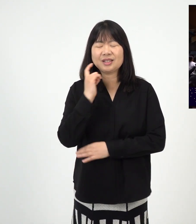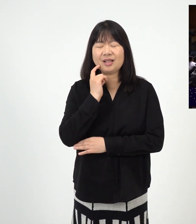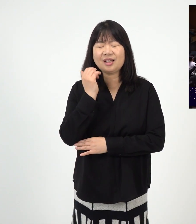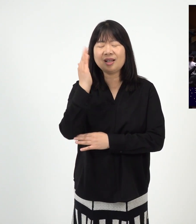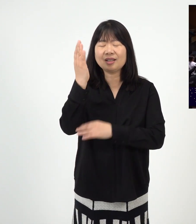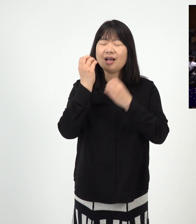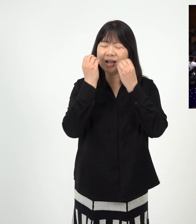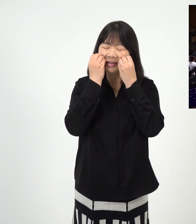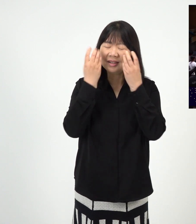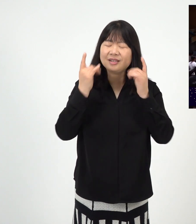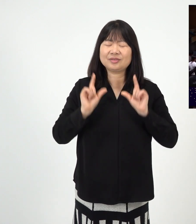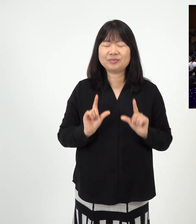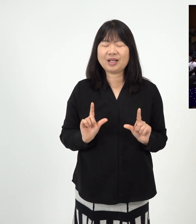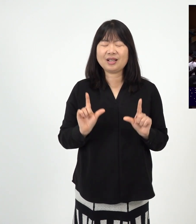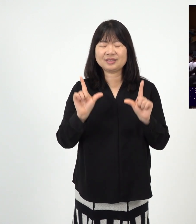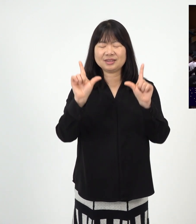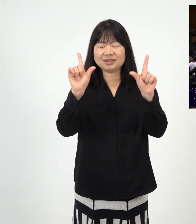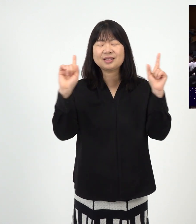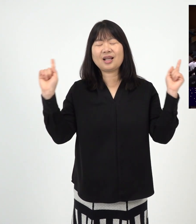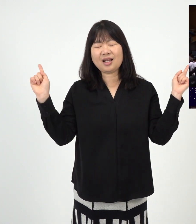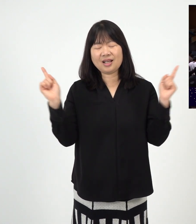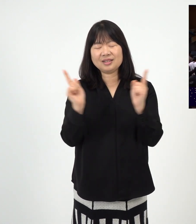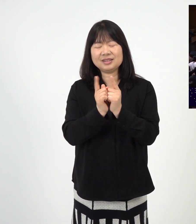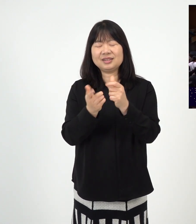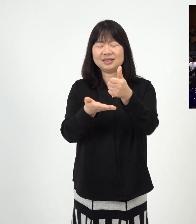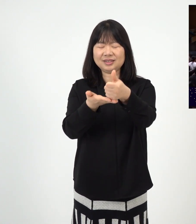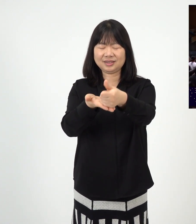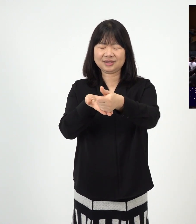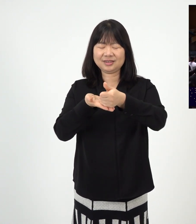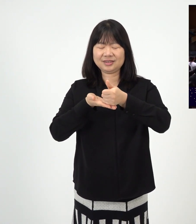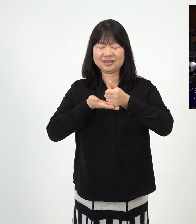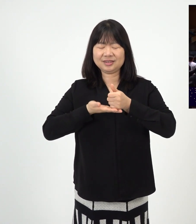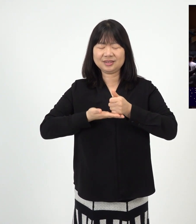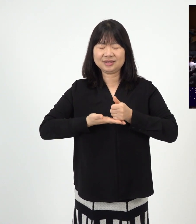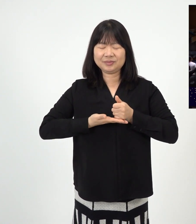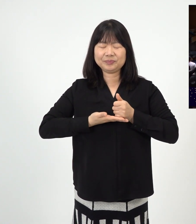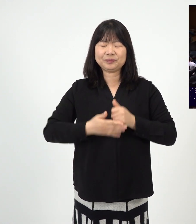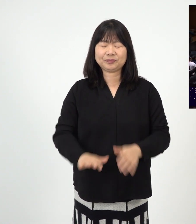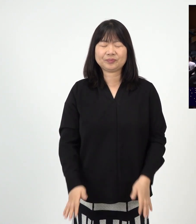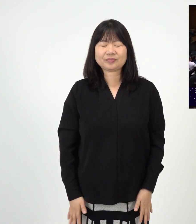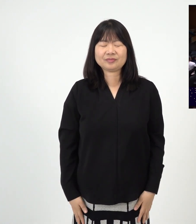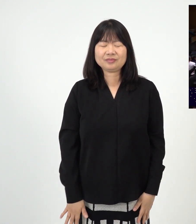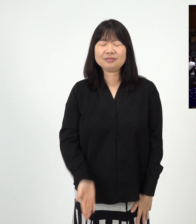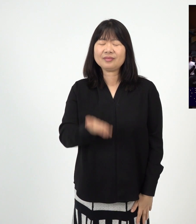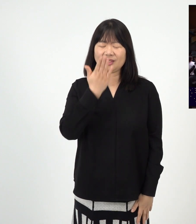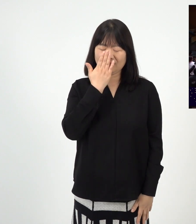영광의 새날을 맞이하리. 선한